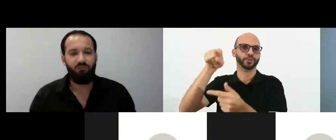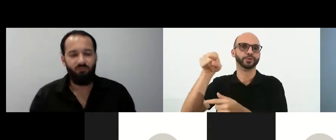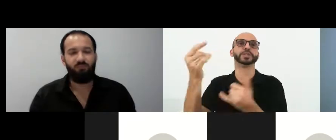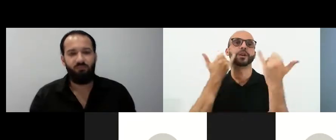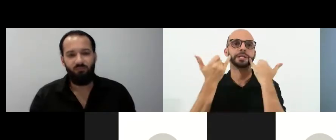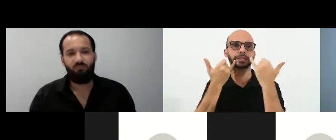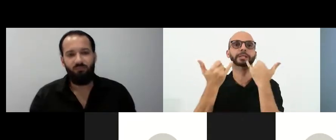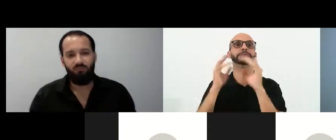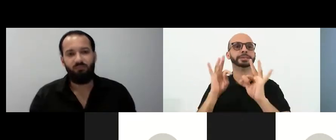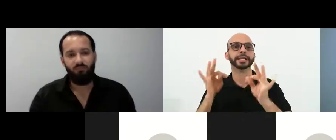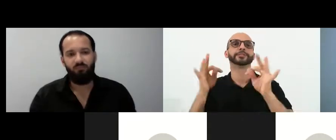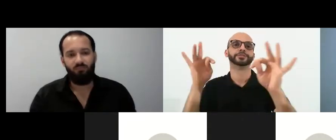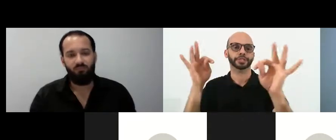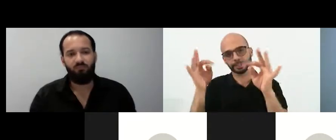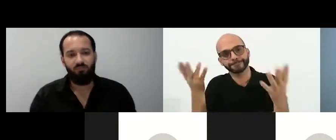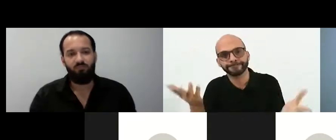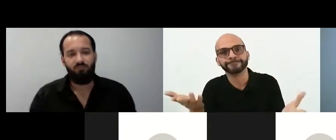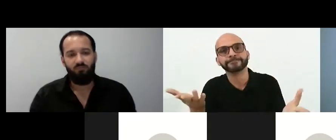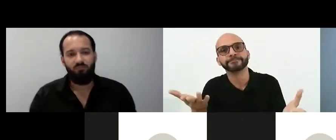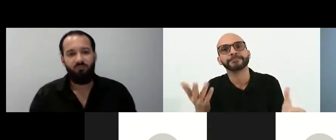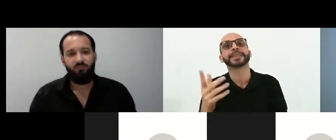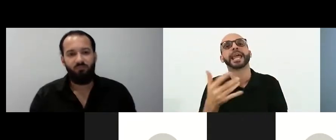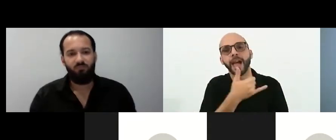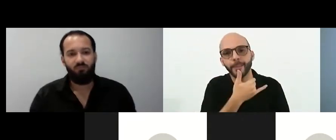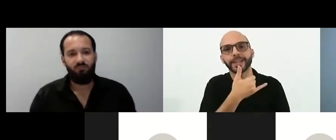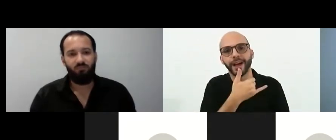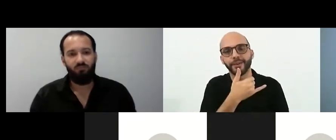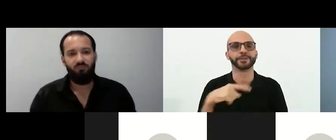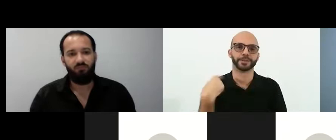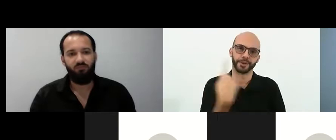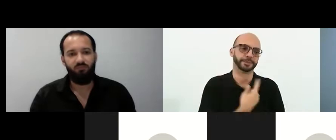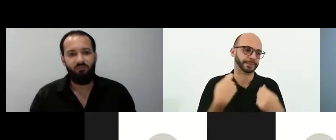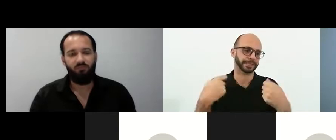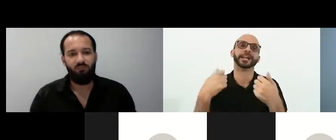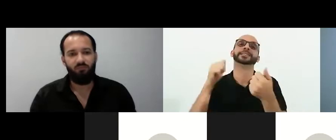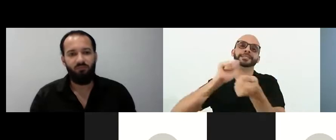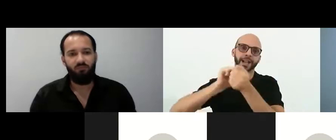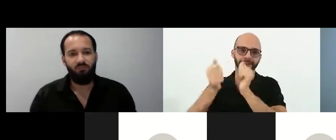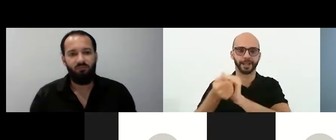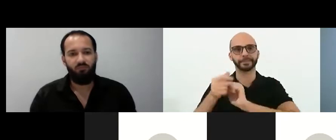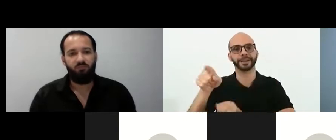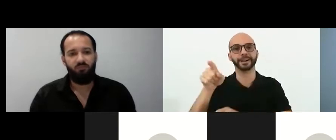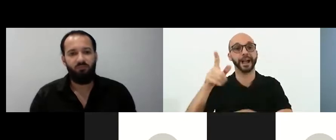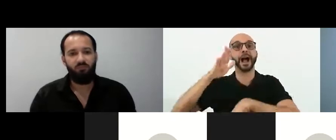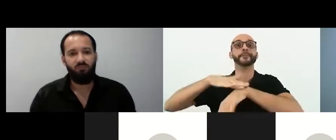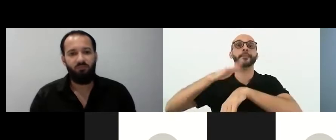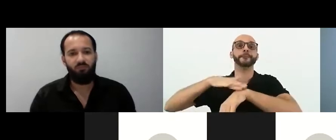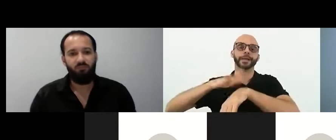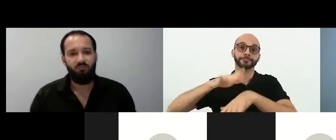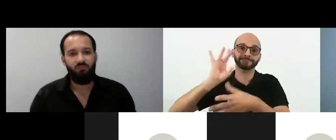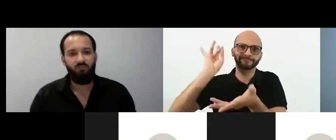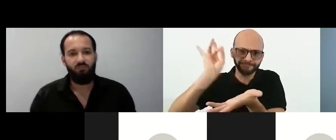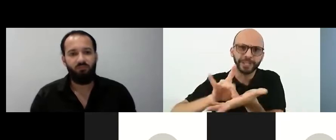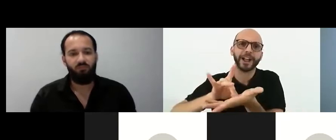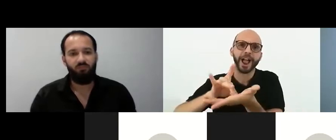que passar por isso. Nós temos que buscar informação, nós temos que pegar a tecnologia que nós temos. Infelizmente, né, hoje a